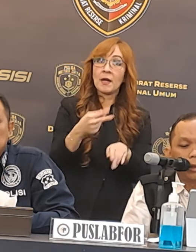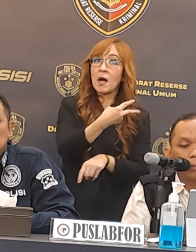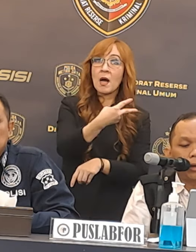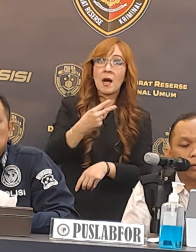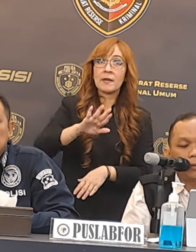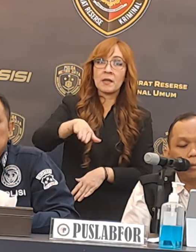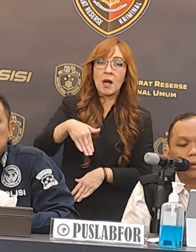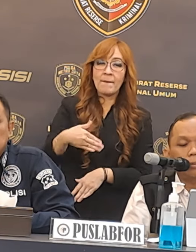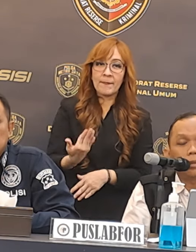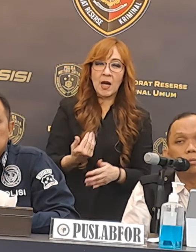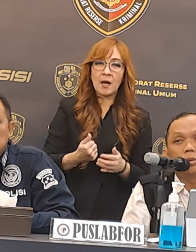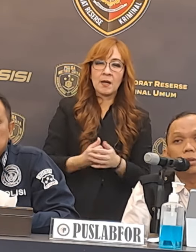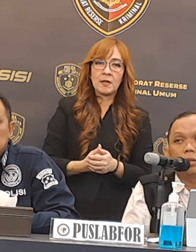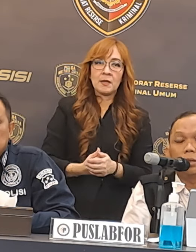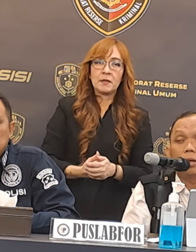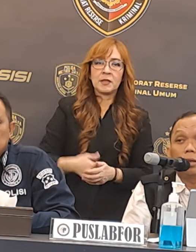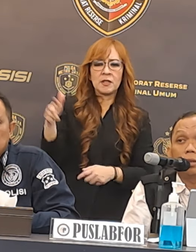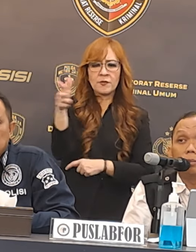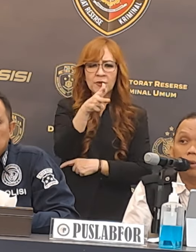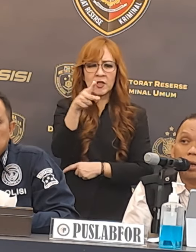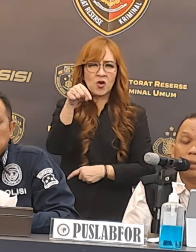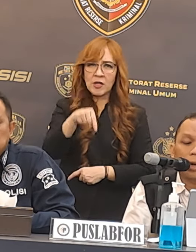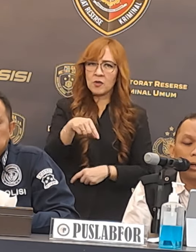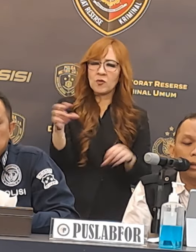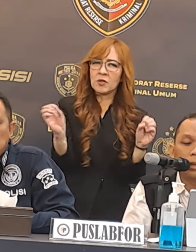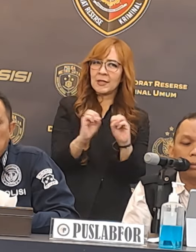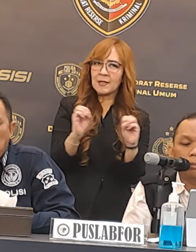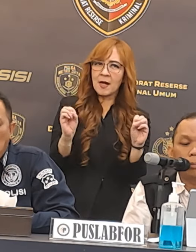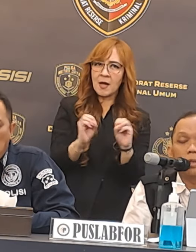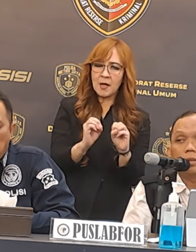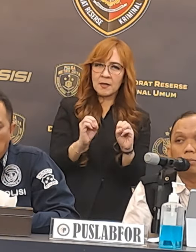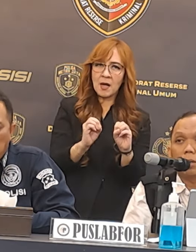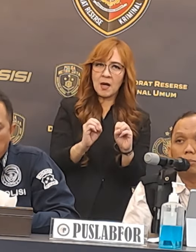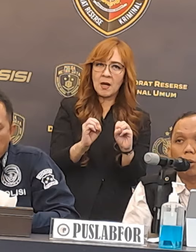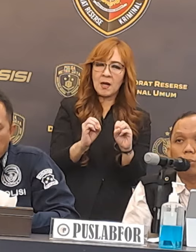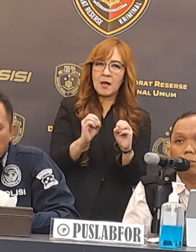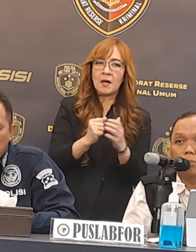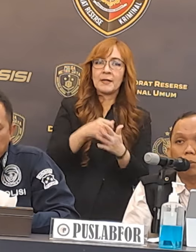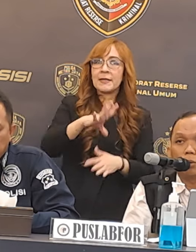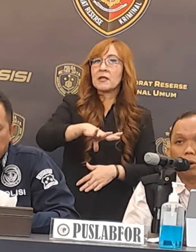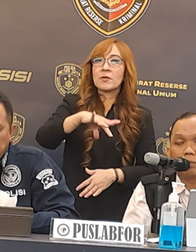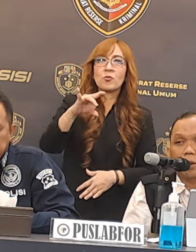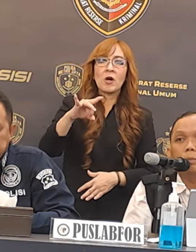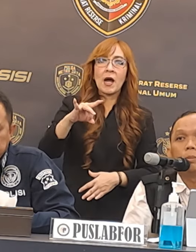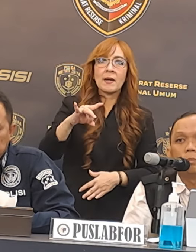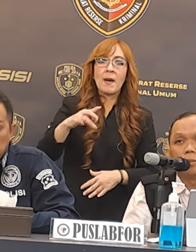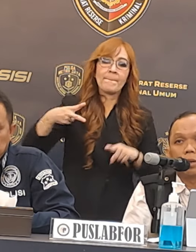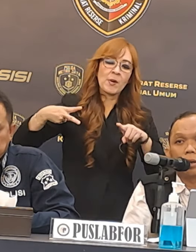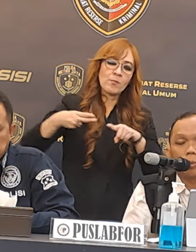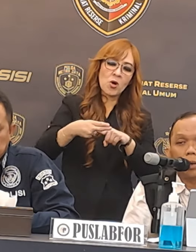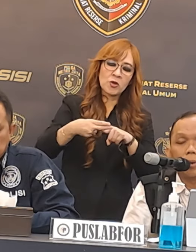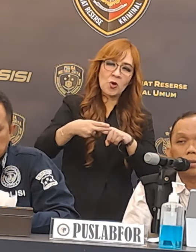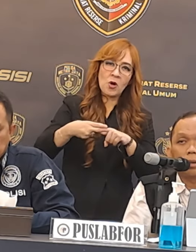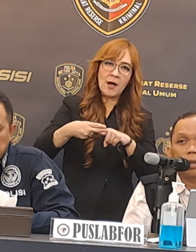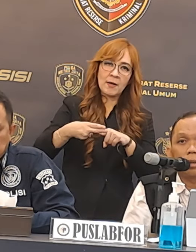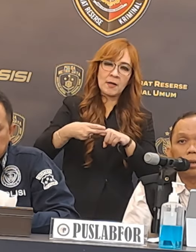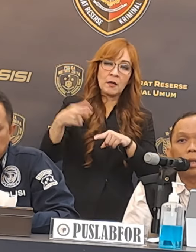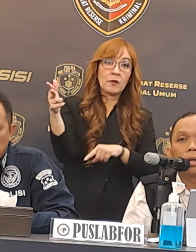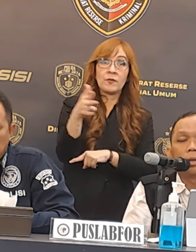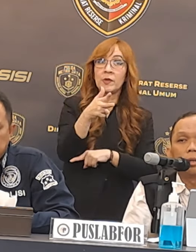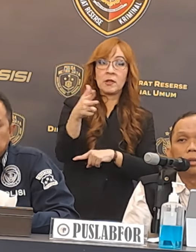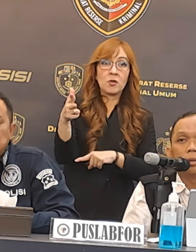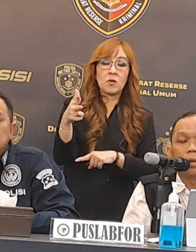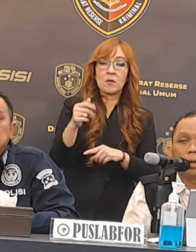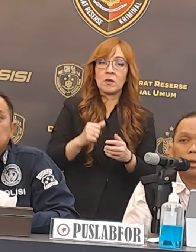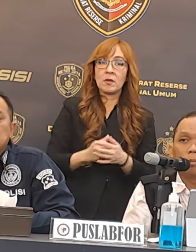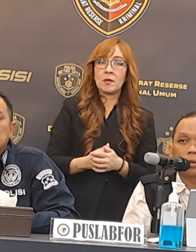arti pada frame-frame tersebut tidak ditemukan adanya penyisipan maupun pemotongan frame yang kamu biasakan